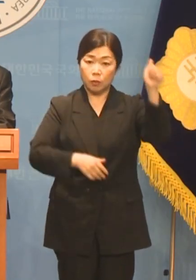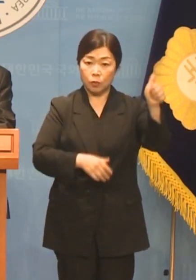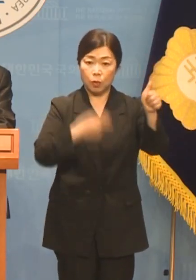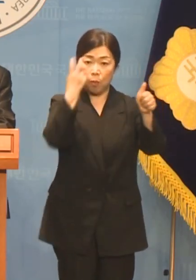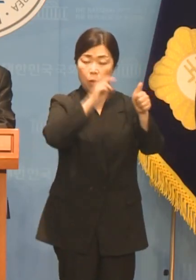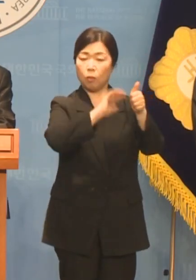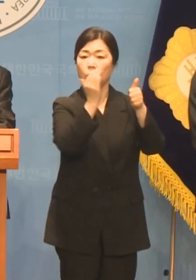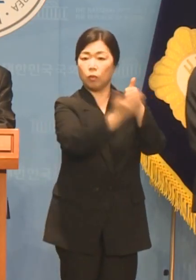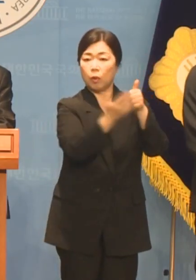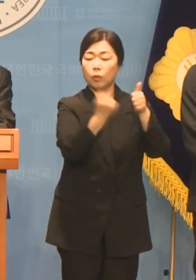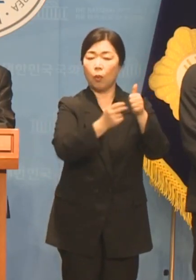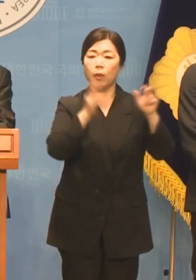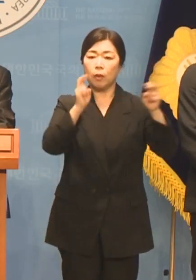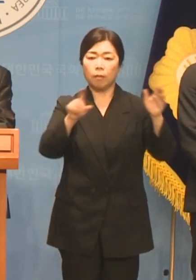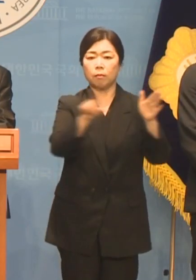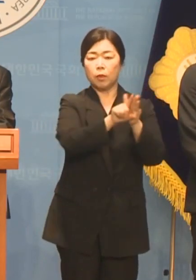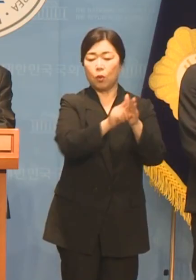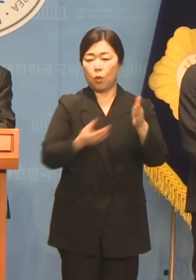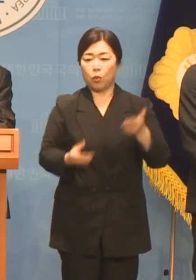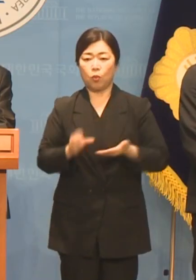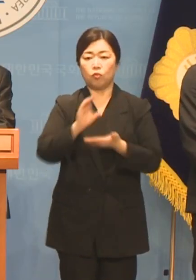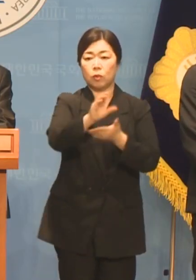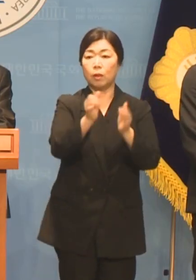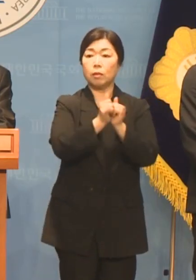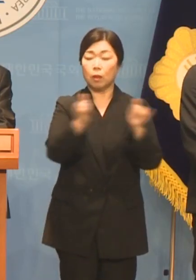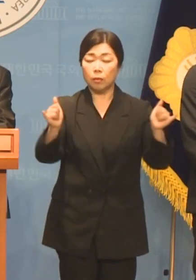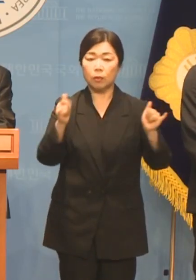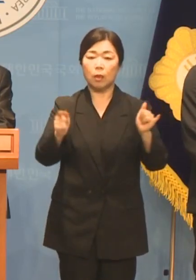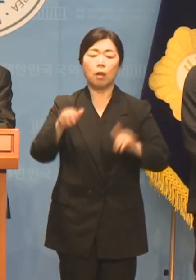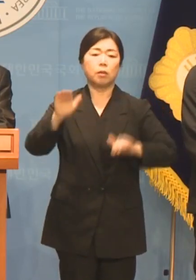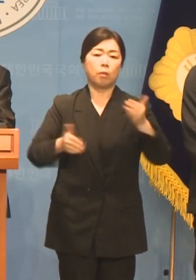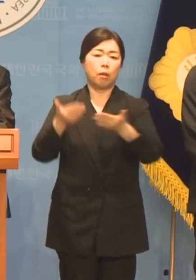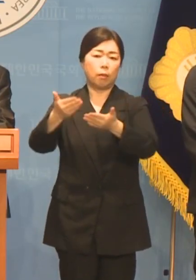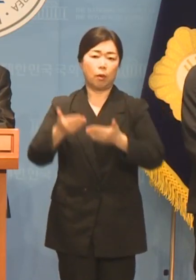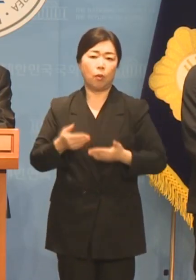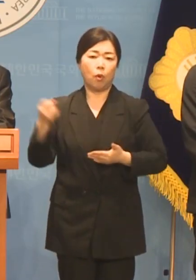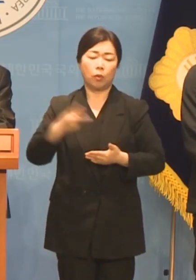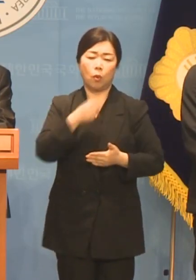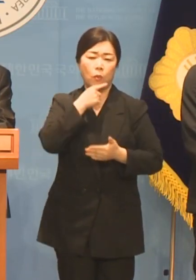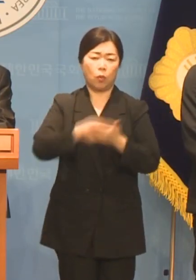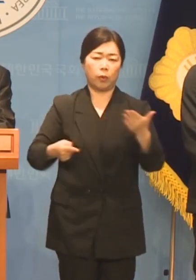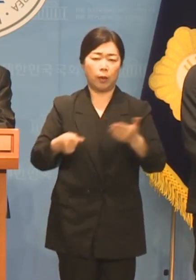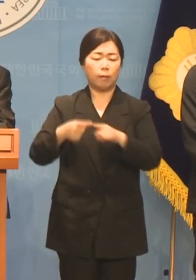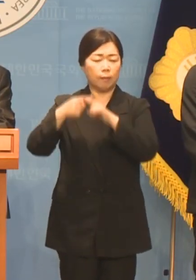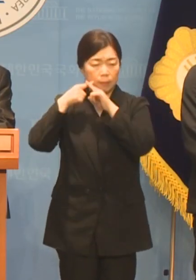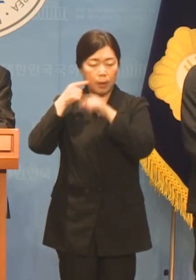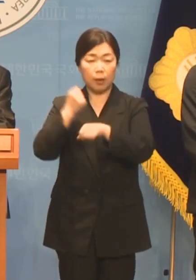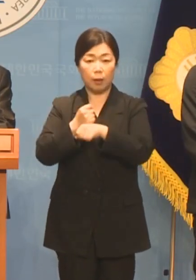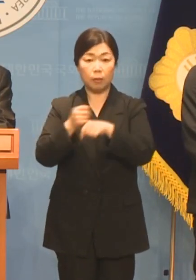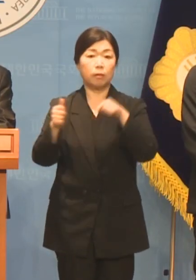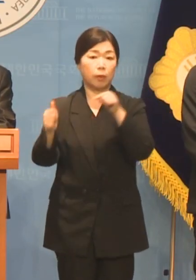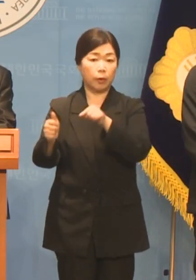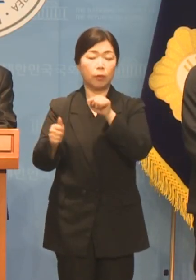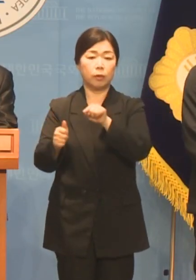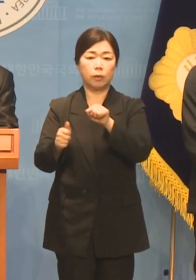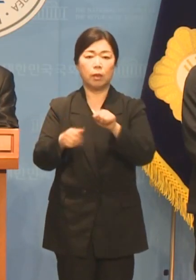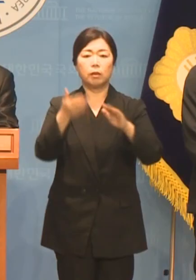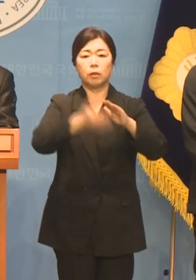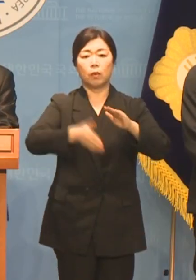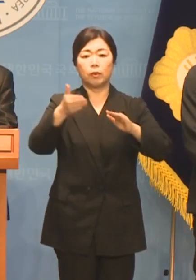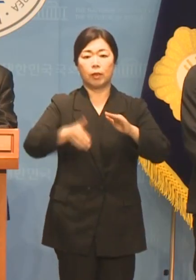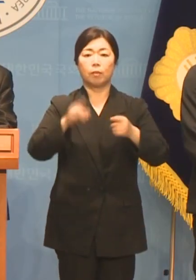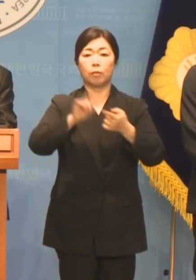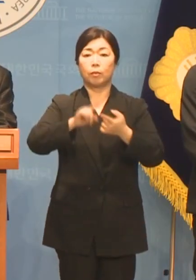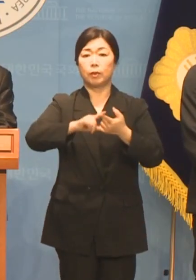되고 기업을 믿고 투자한 주주는 차별받고 손해를 감내하라는 것은 정상적